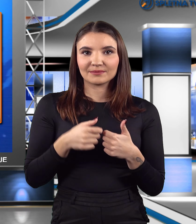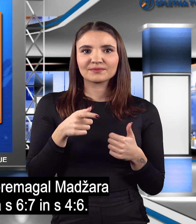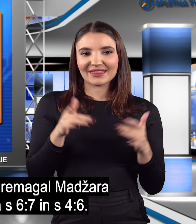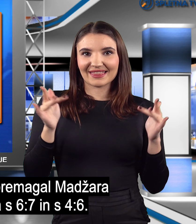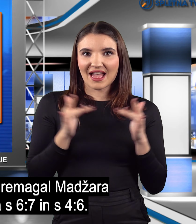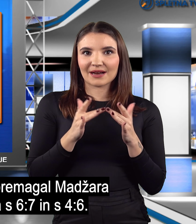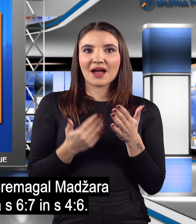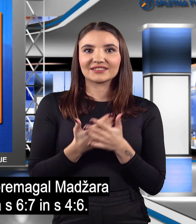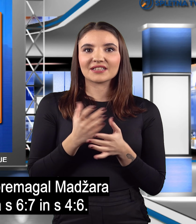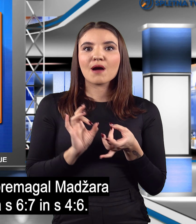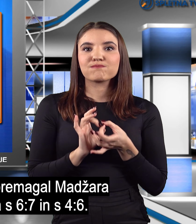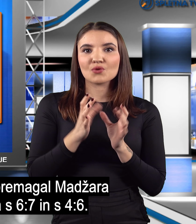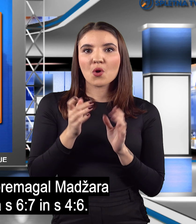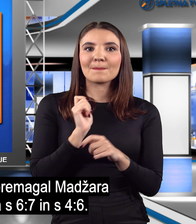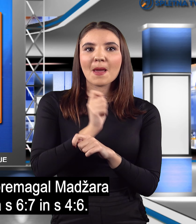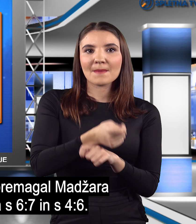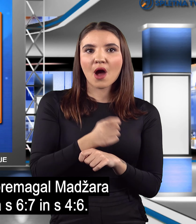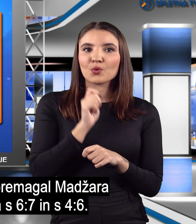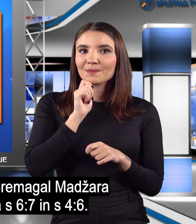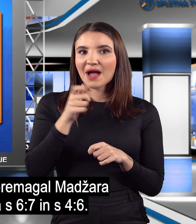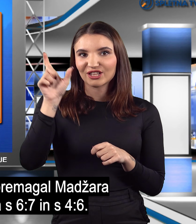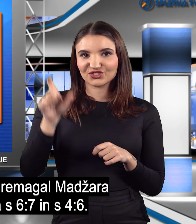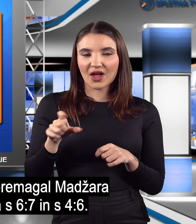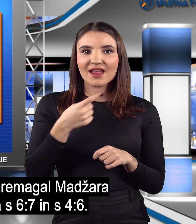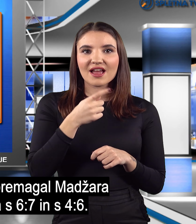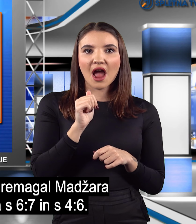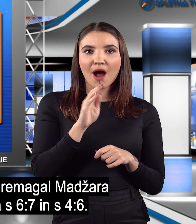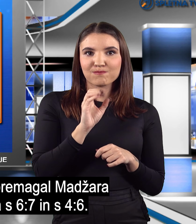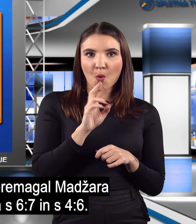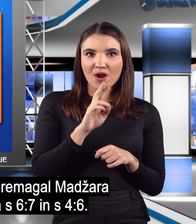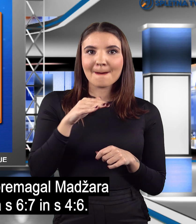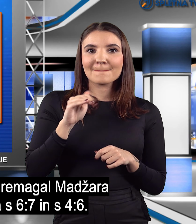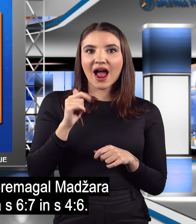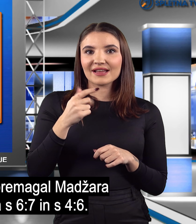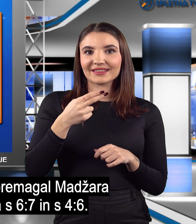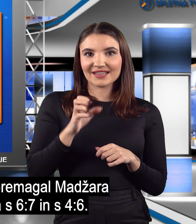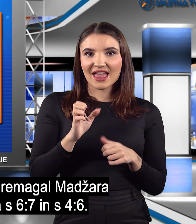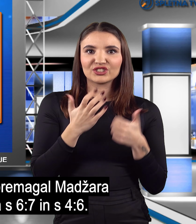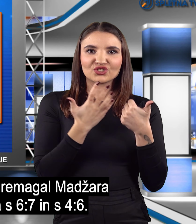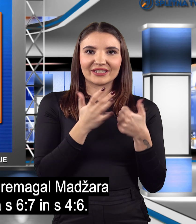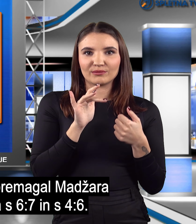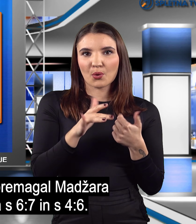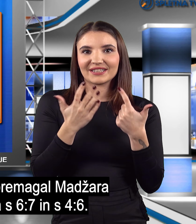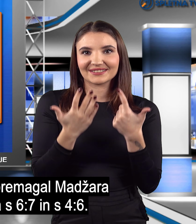V tekmi za bron je premagal Madžara Gaborja Mateja s 6:7 in s 4:6.